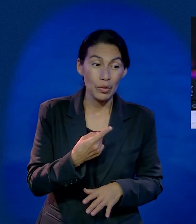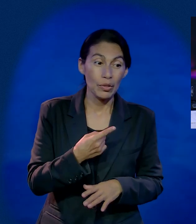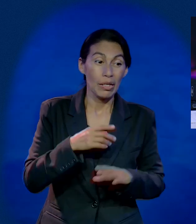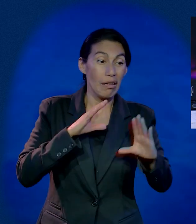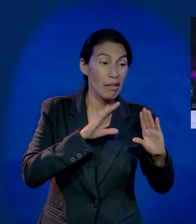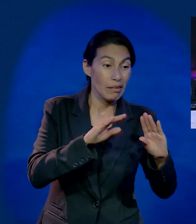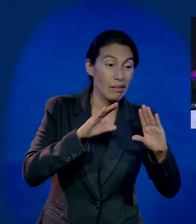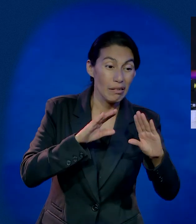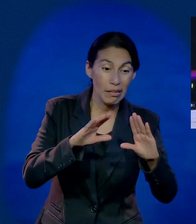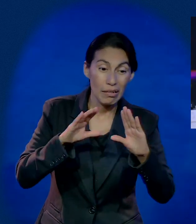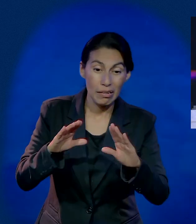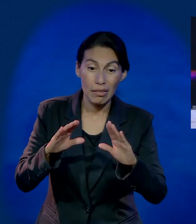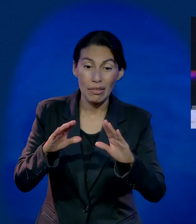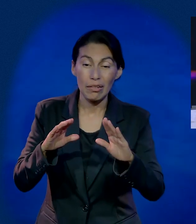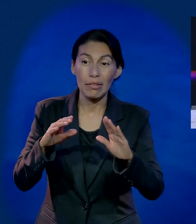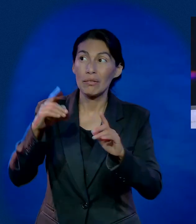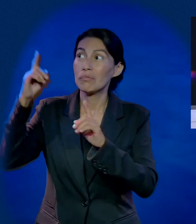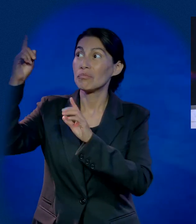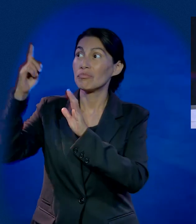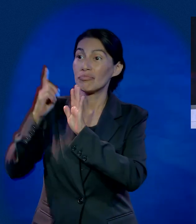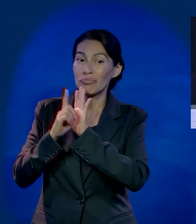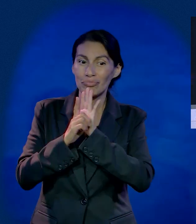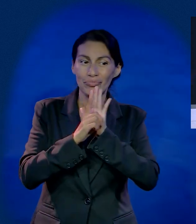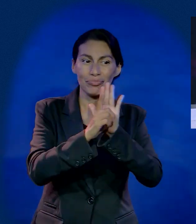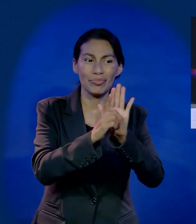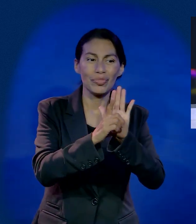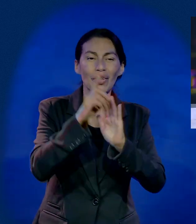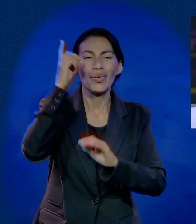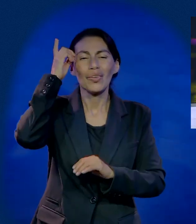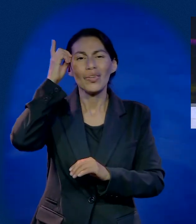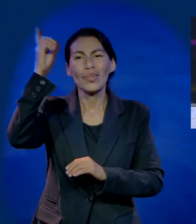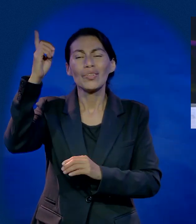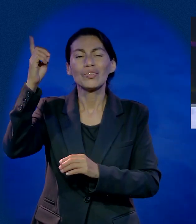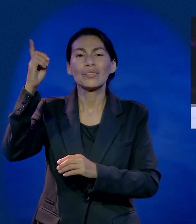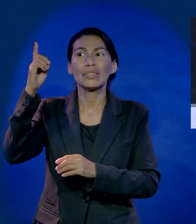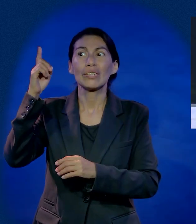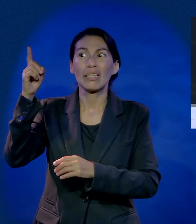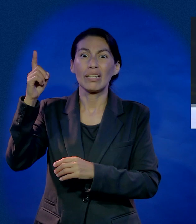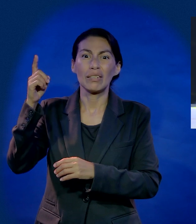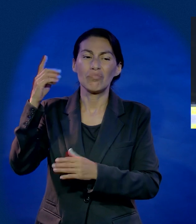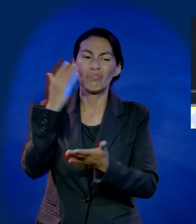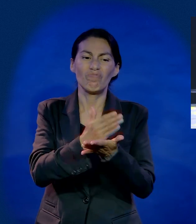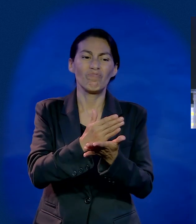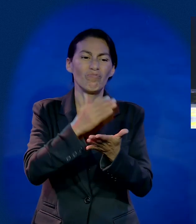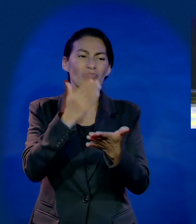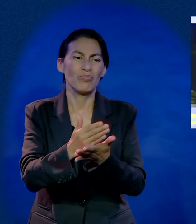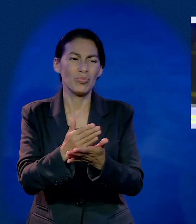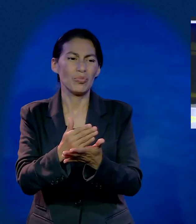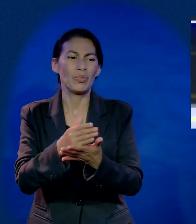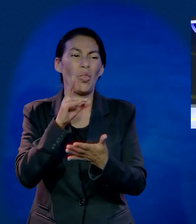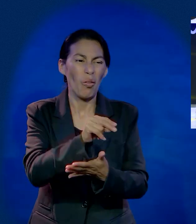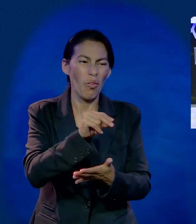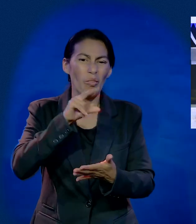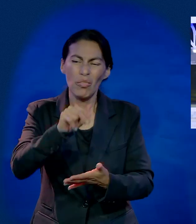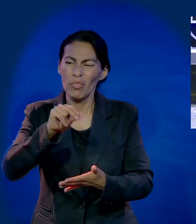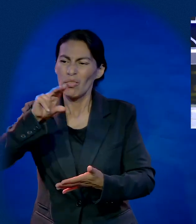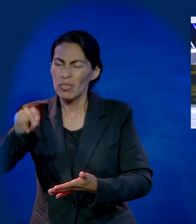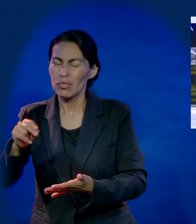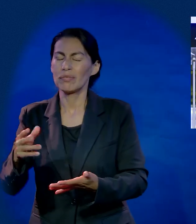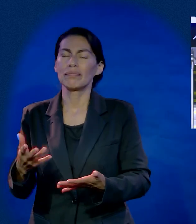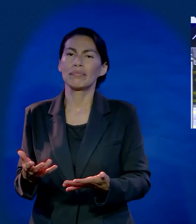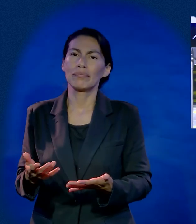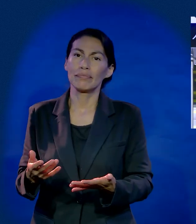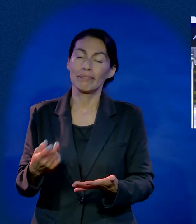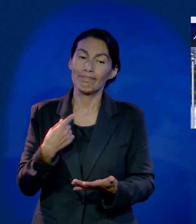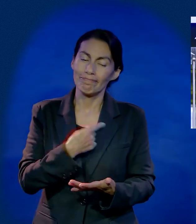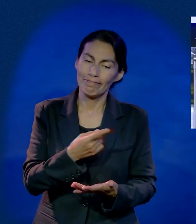Muchas veces en el afán de formar a nuestros hijos, les hemos vendido a un Dios que les impone, que les da